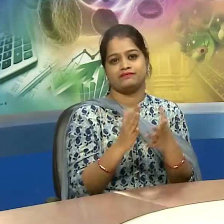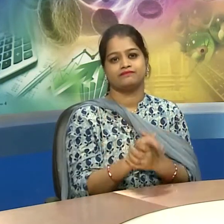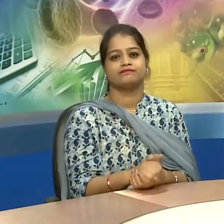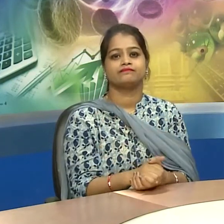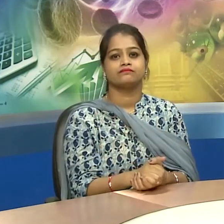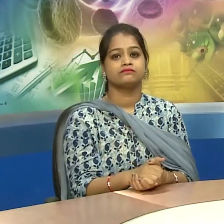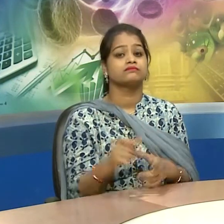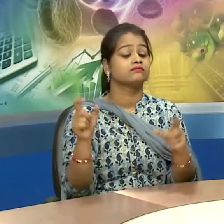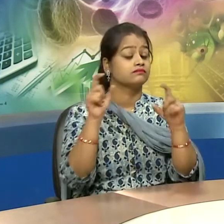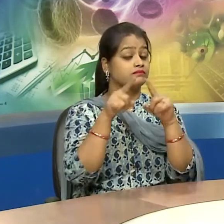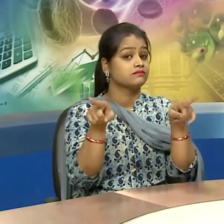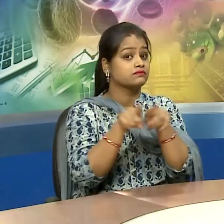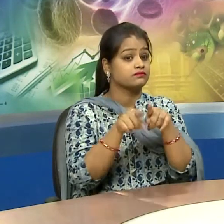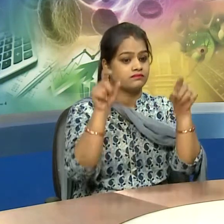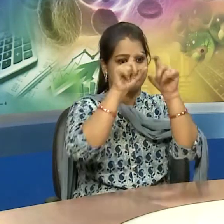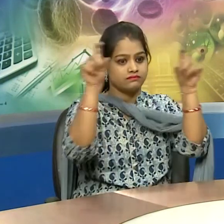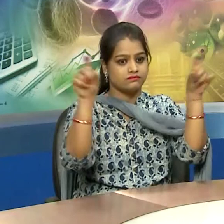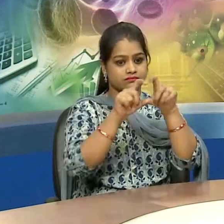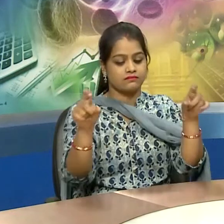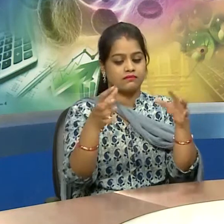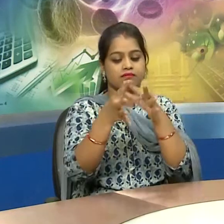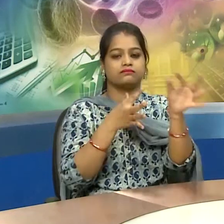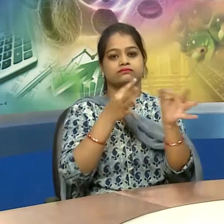इस कथन की व्याख्या कीजिए।